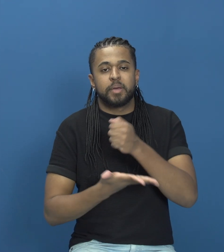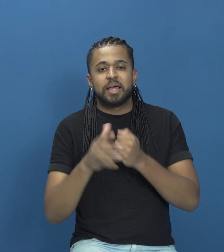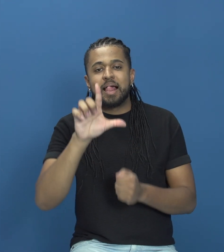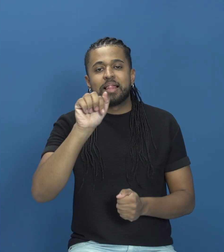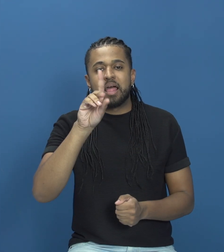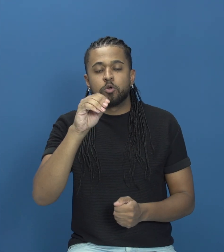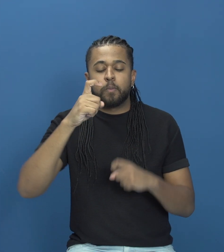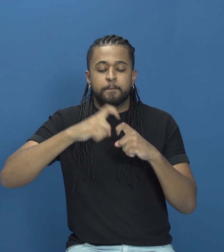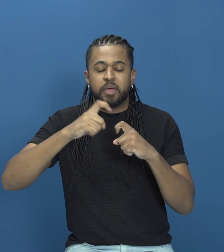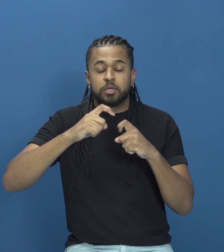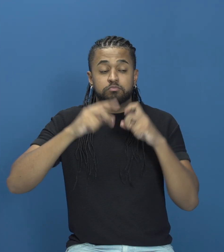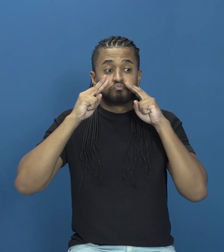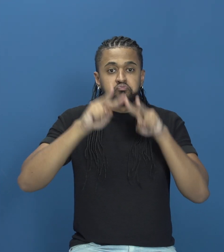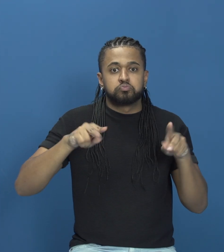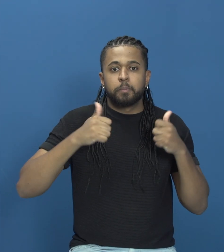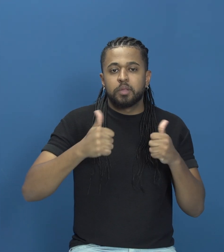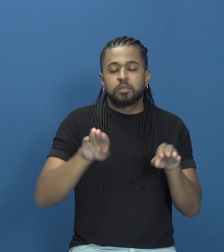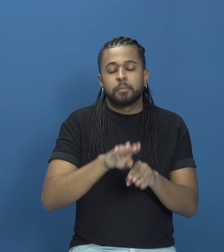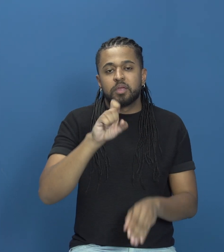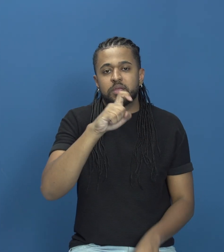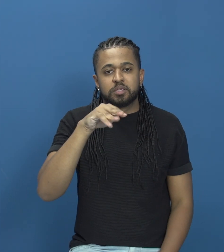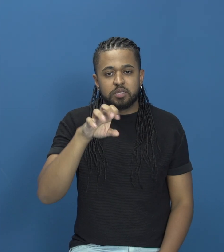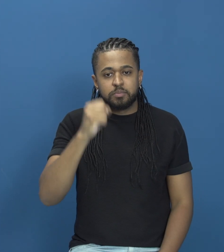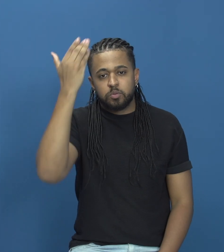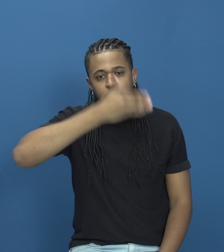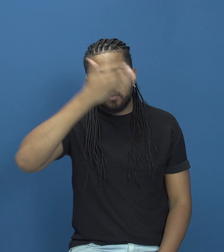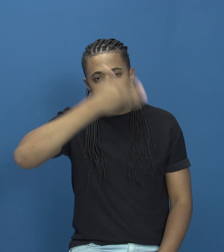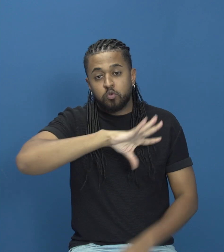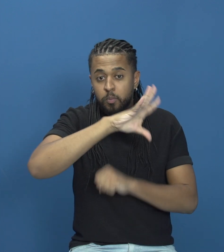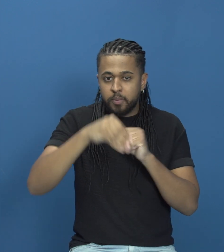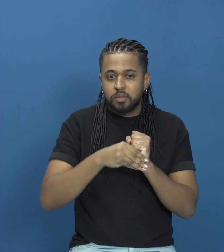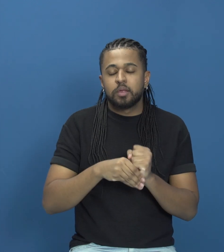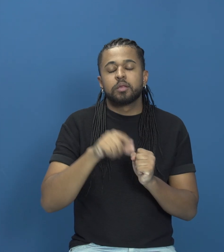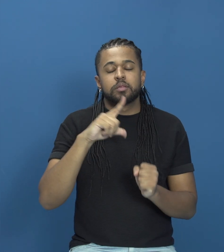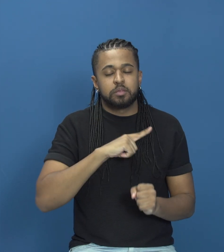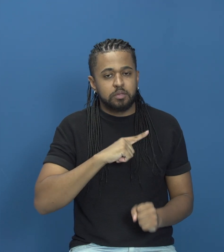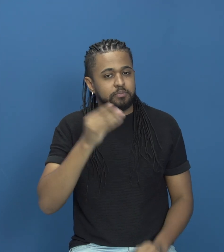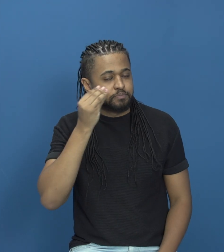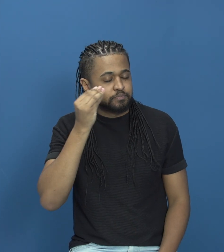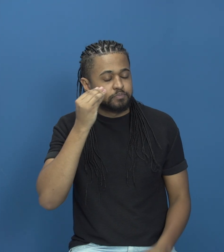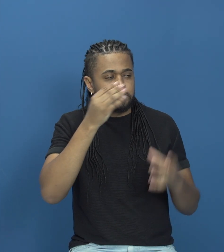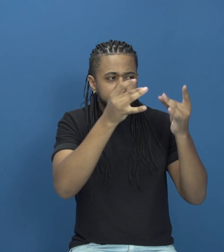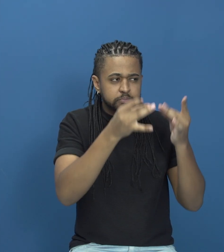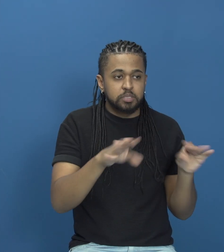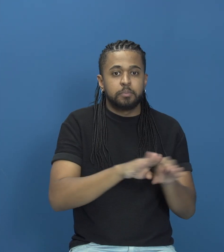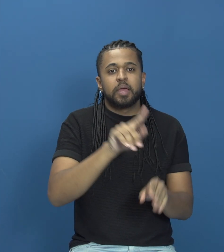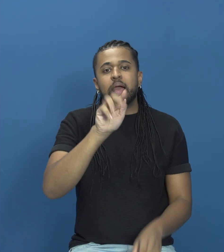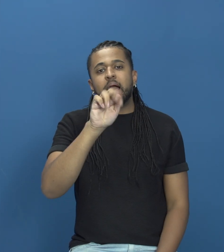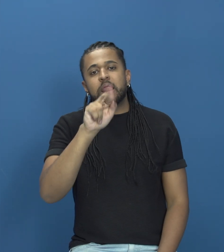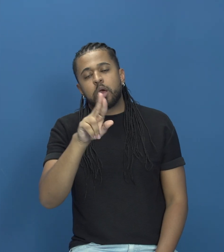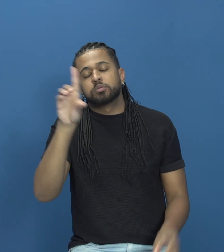médico legível e exames comprobatórios complementares que atestem a espécie e o grau